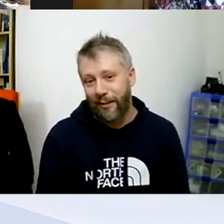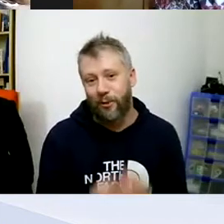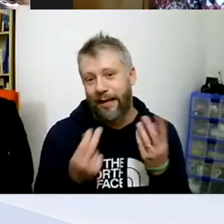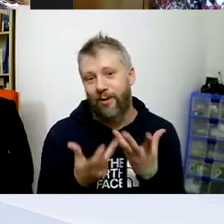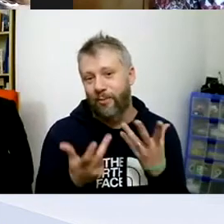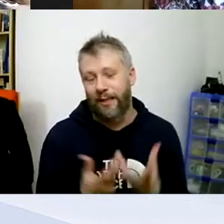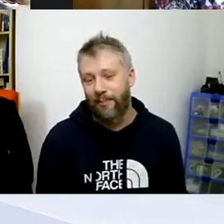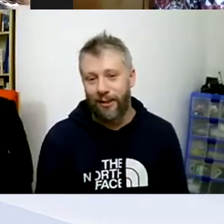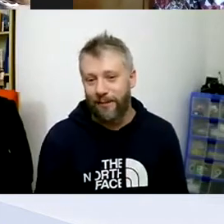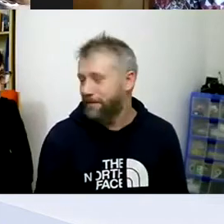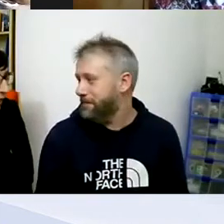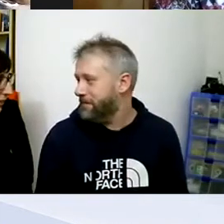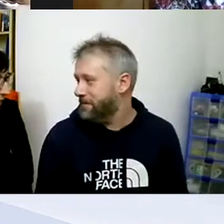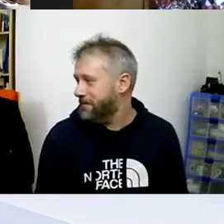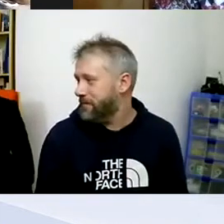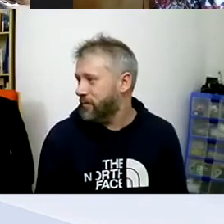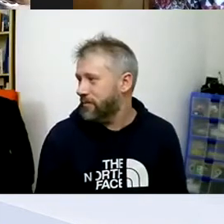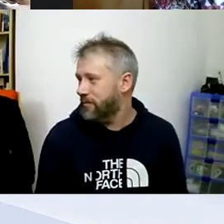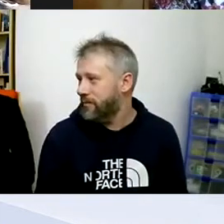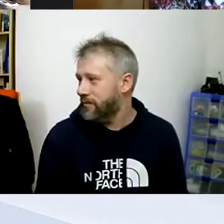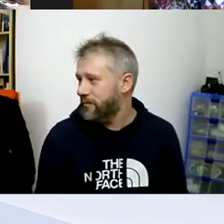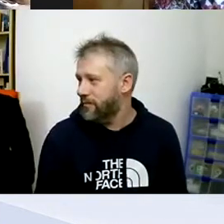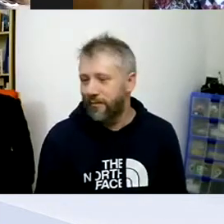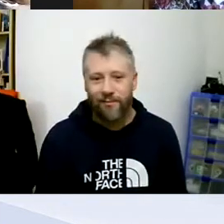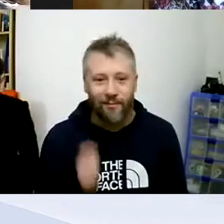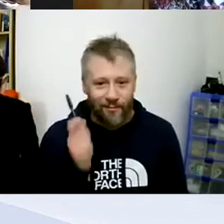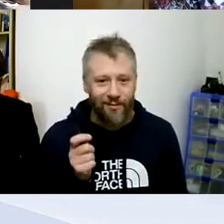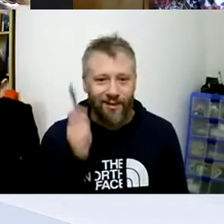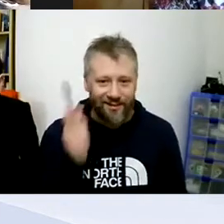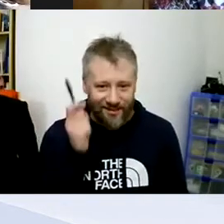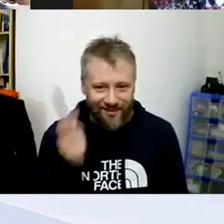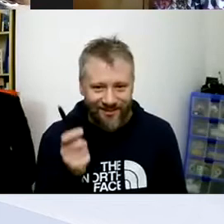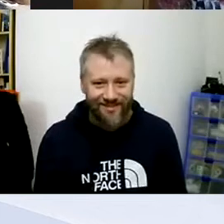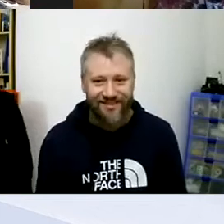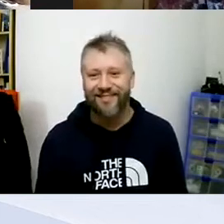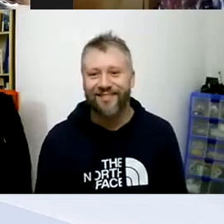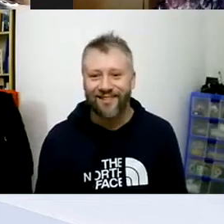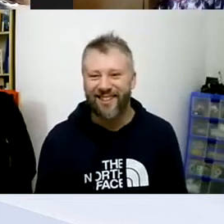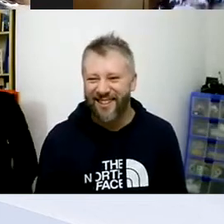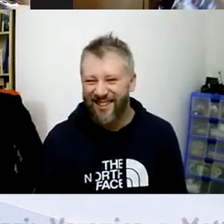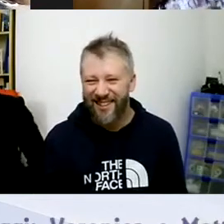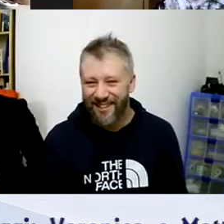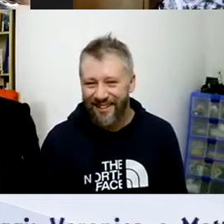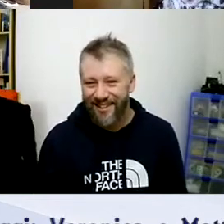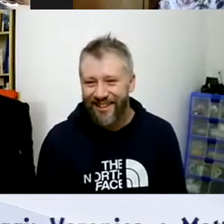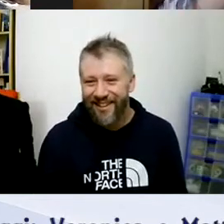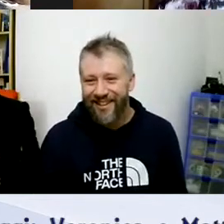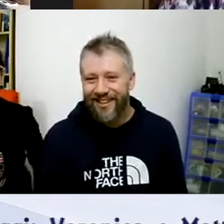un attimino, ecco. Perché infatti ogni volta che abbiamo Igor gli diciamo sentiti in colpa perché non abbiamo fatto il viaggio di